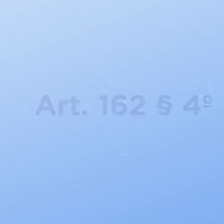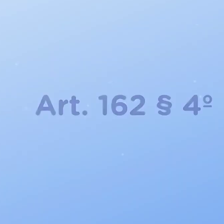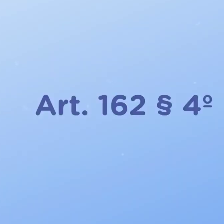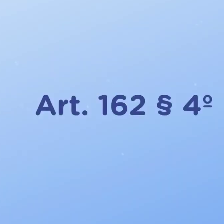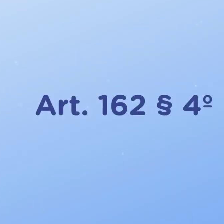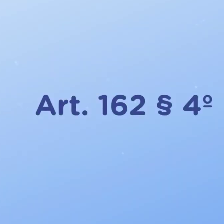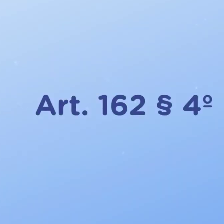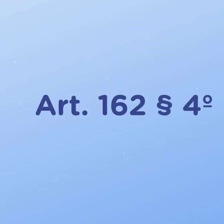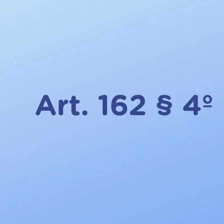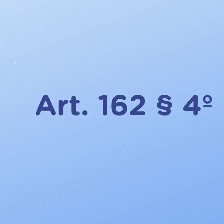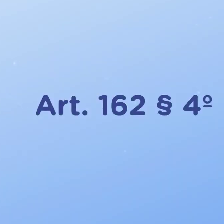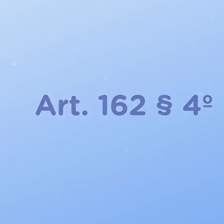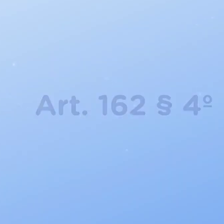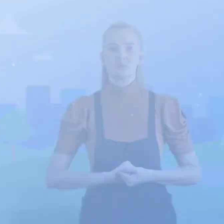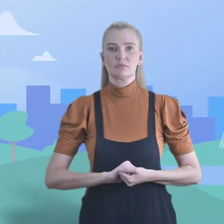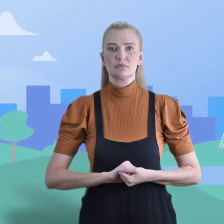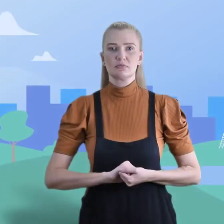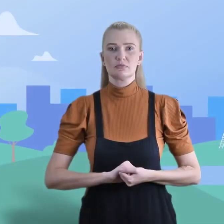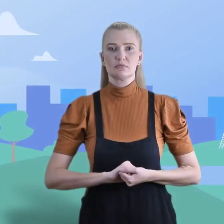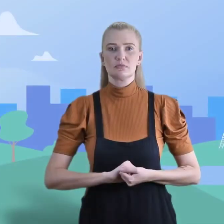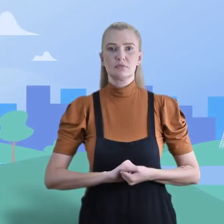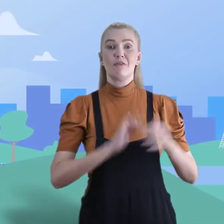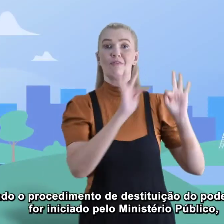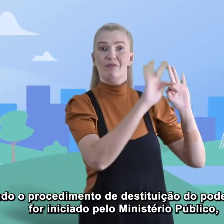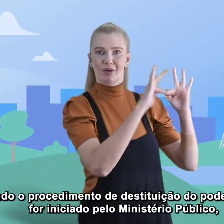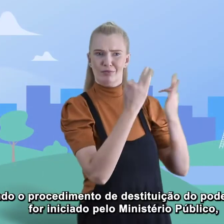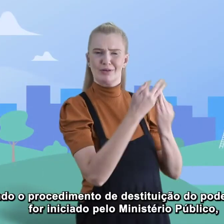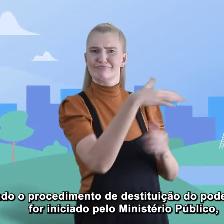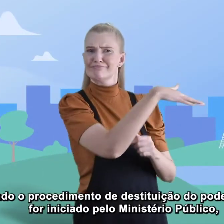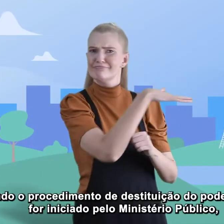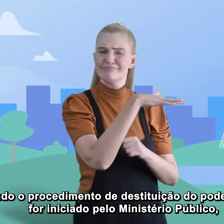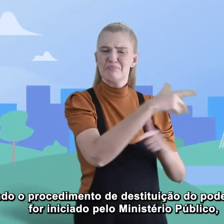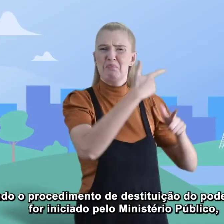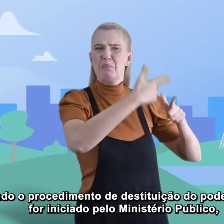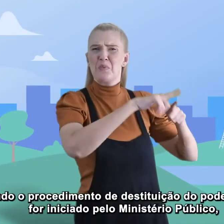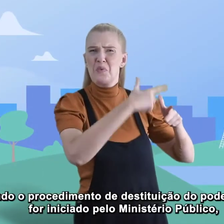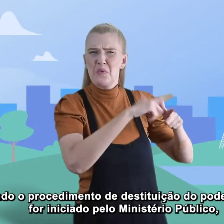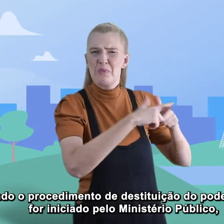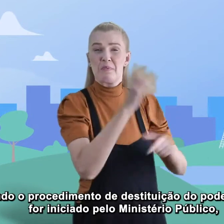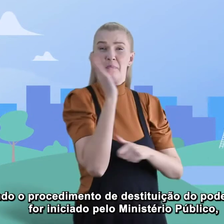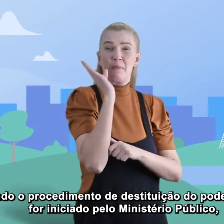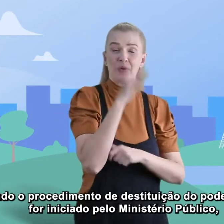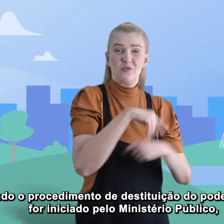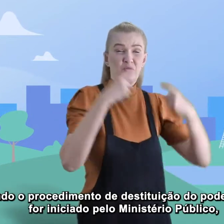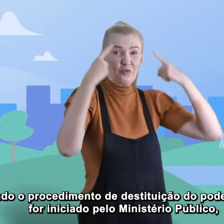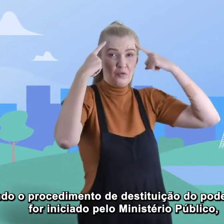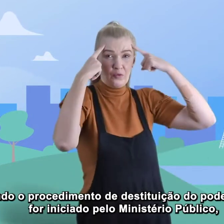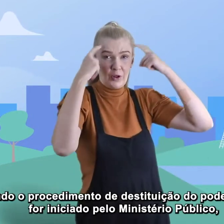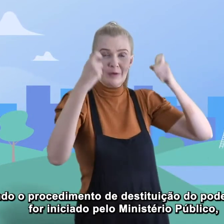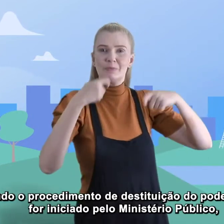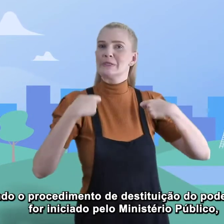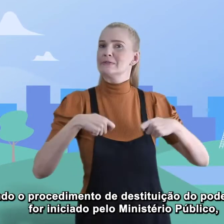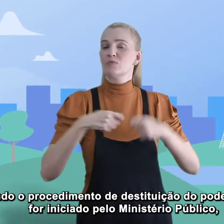Artigo 162, parágrafo 4º. Quando o procedimento de destituição do poder familiar for iniciado pelo